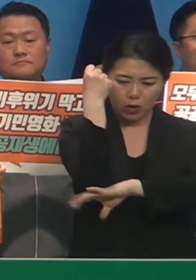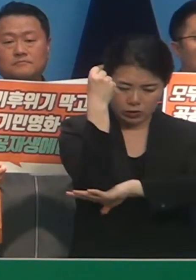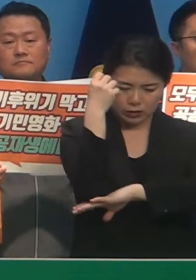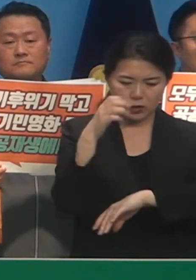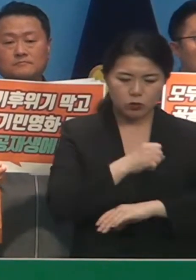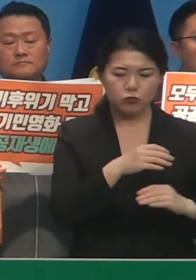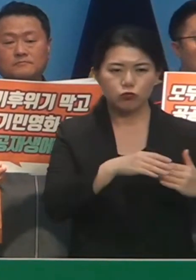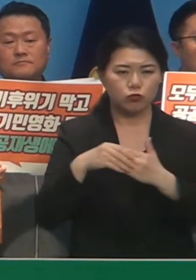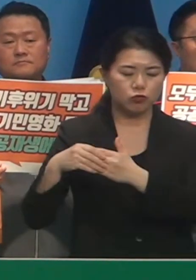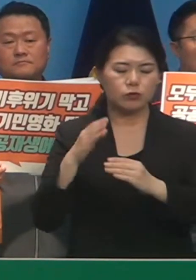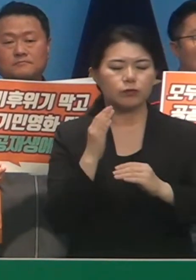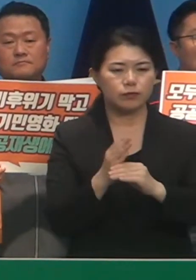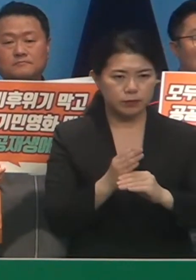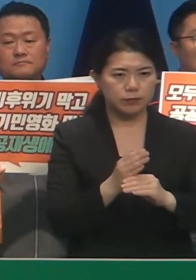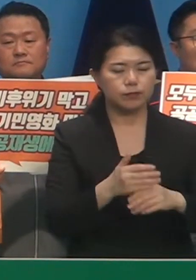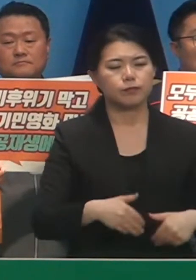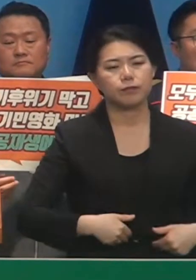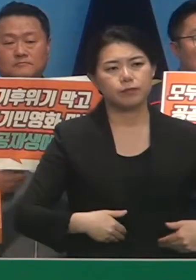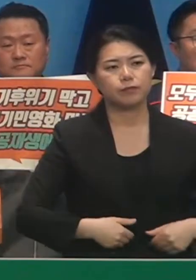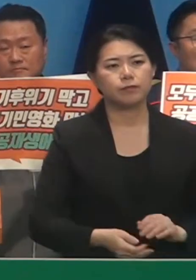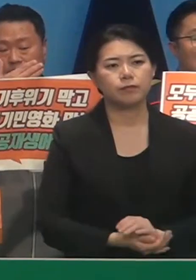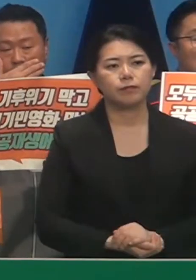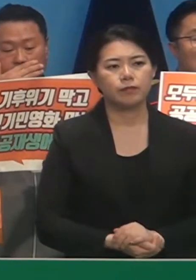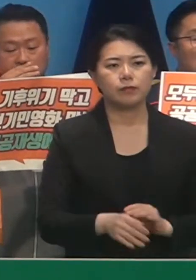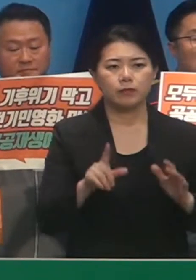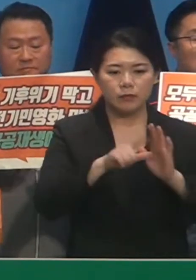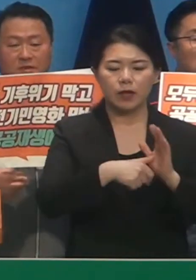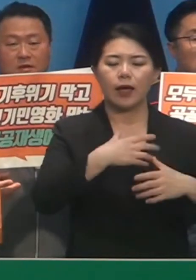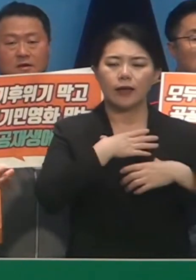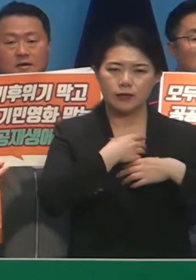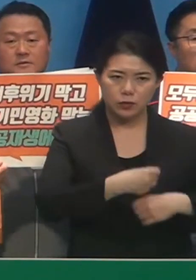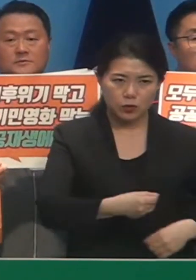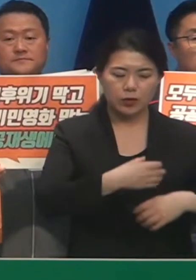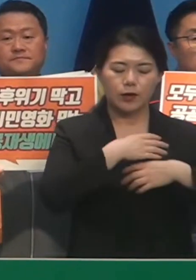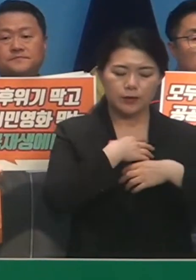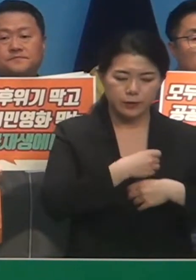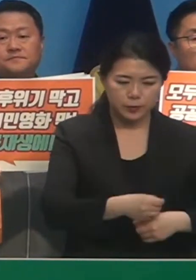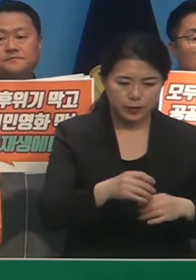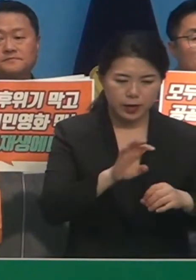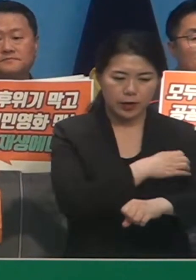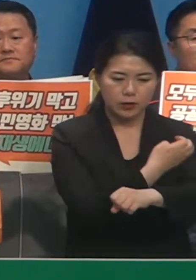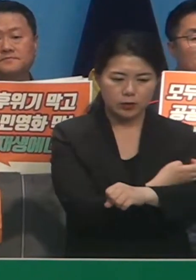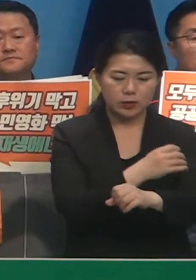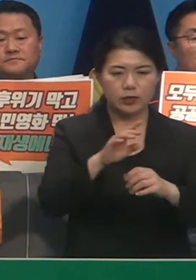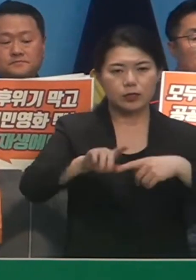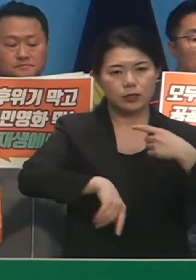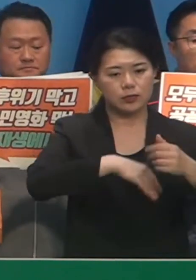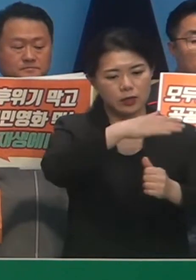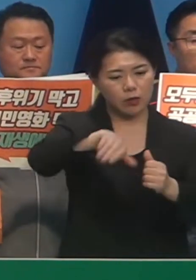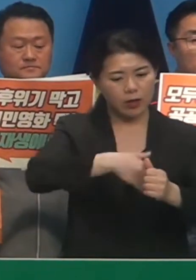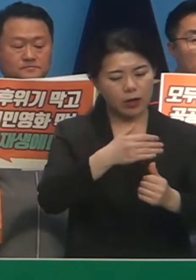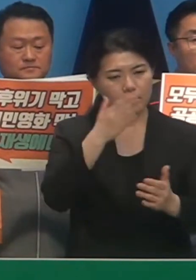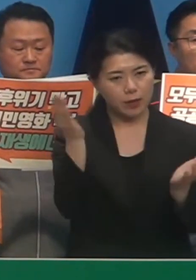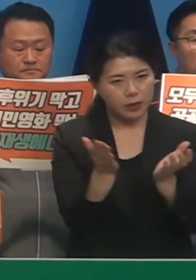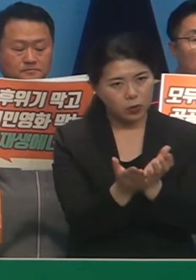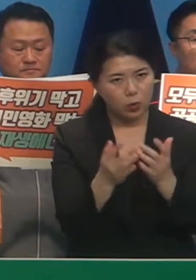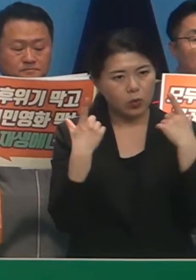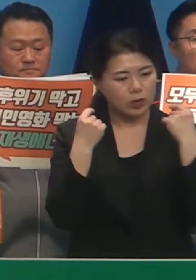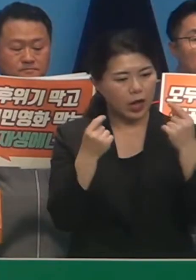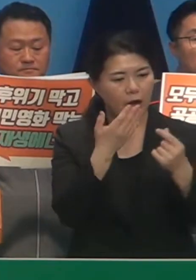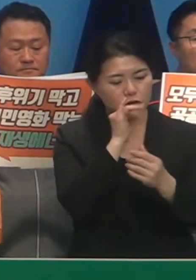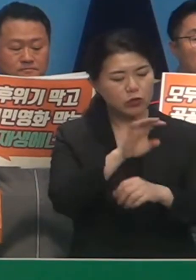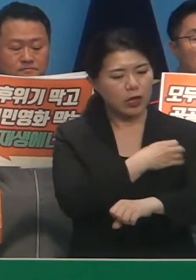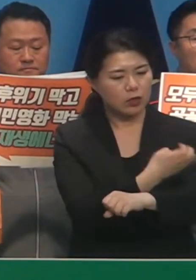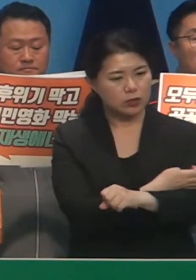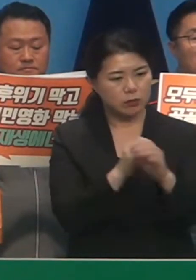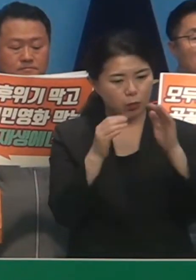주체가 주도해야 한다는 의미입니다. 그래야 안정적이고 안전한 에너지, 생태적이고 지속 가능한 에너지를 모든